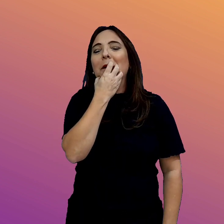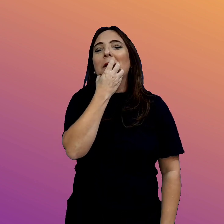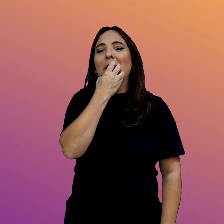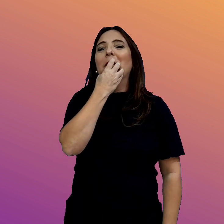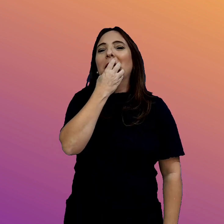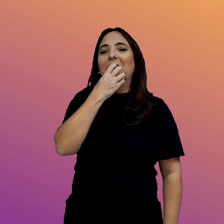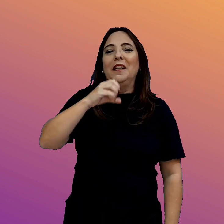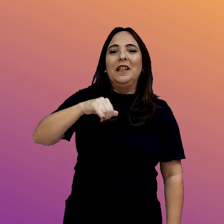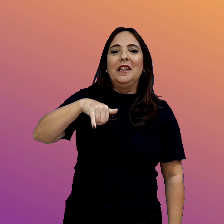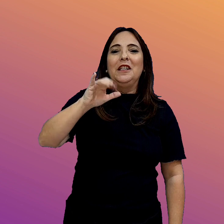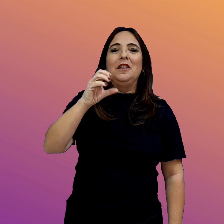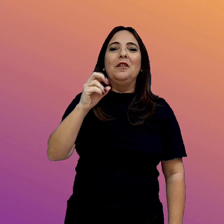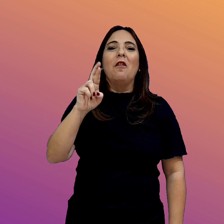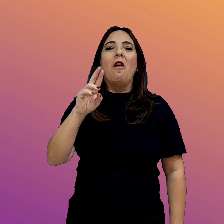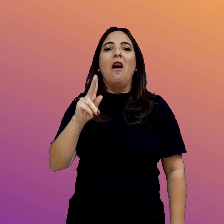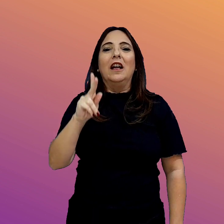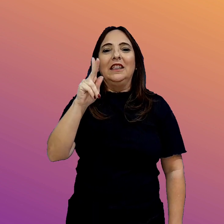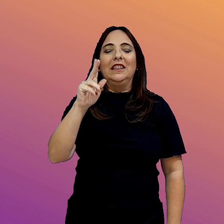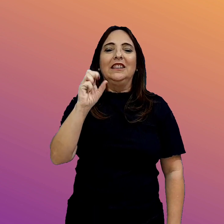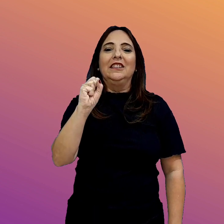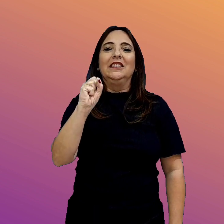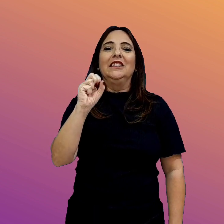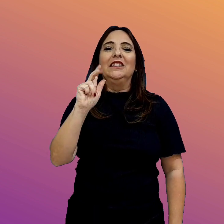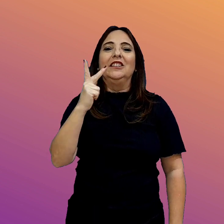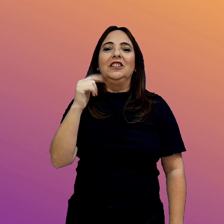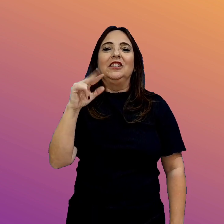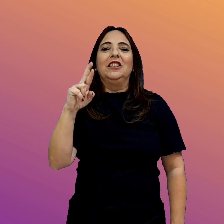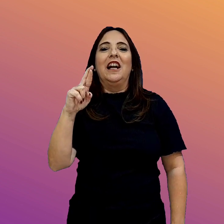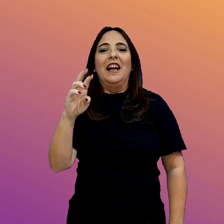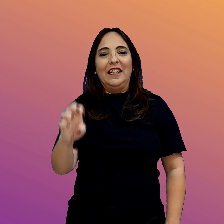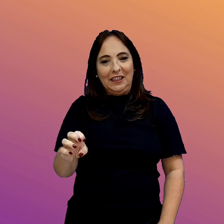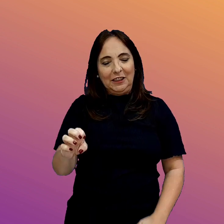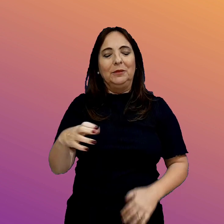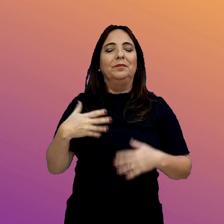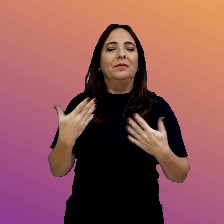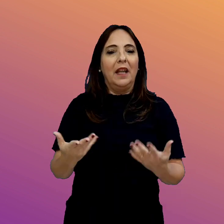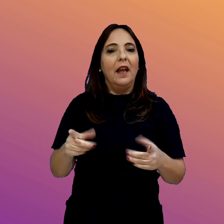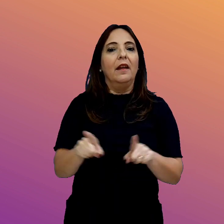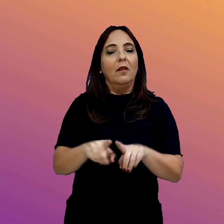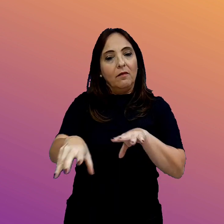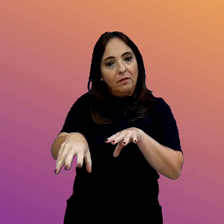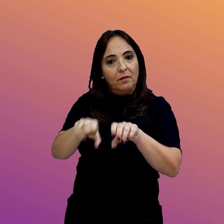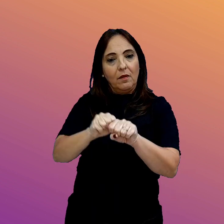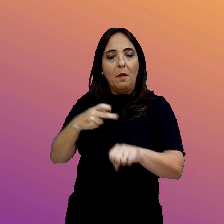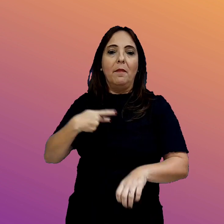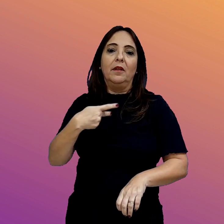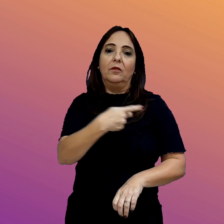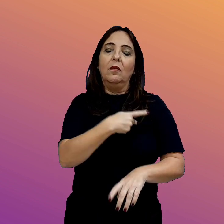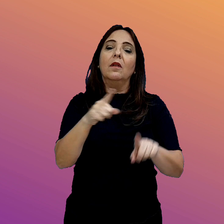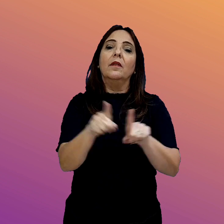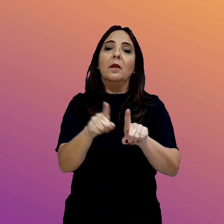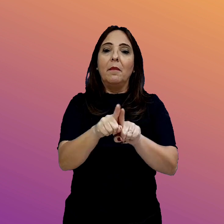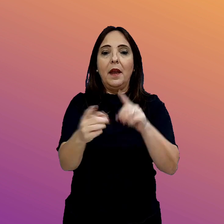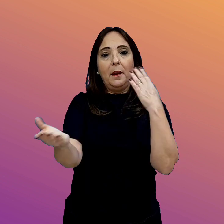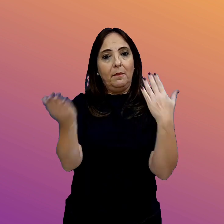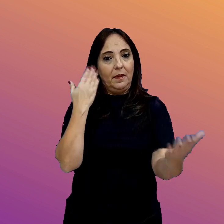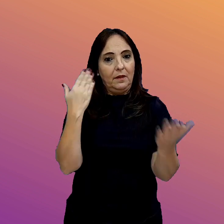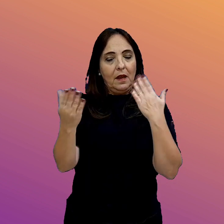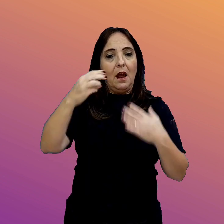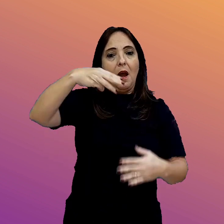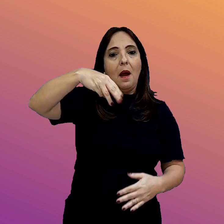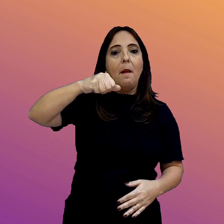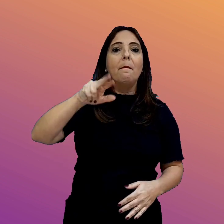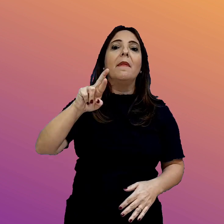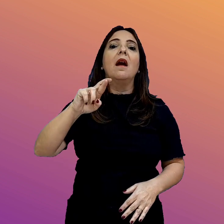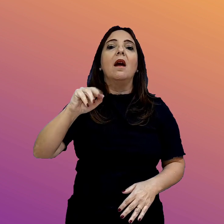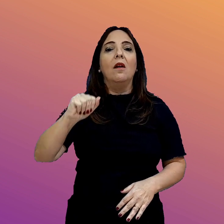casa, segurança da casa, está aqui do nosso colo. Além da minha formação pastoral, eu também sou psicólogo. Maura é